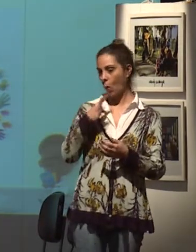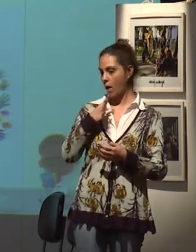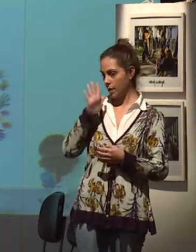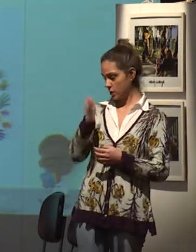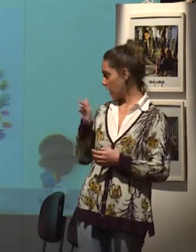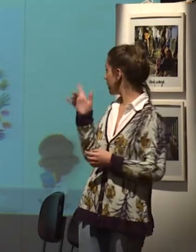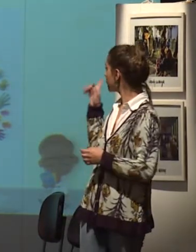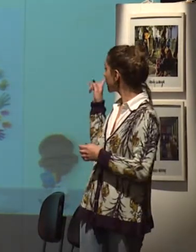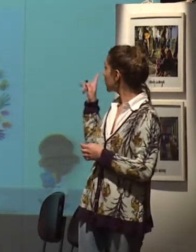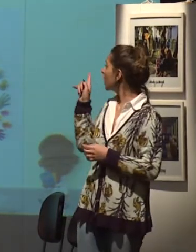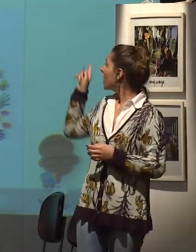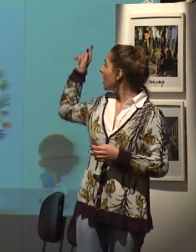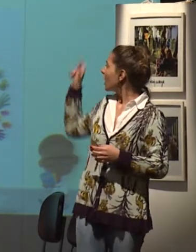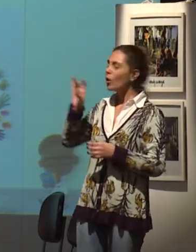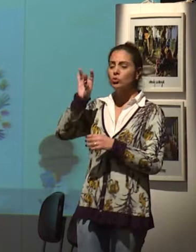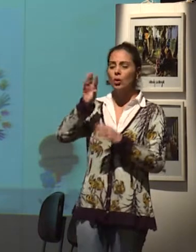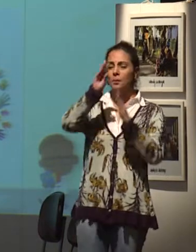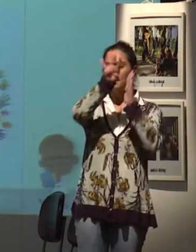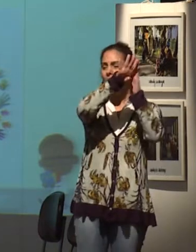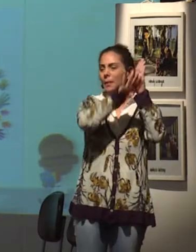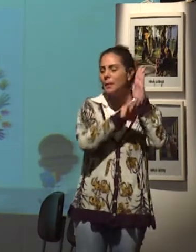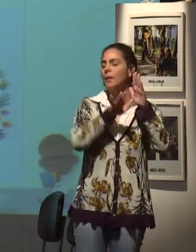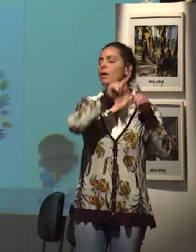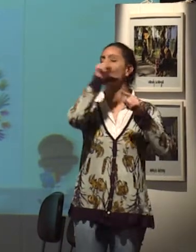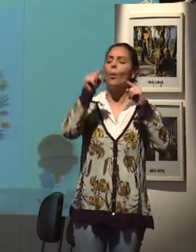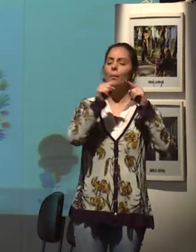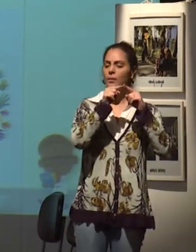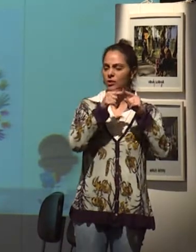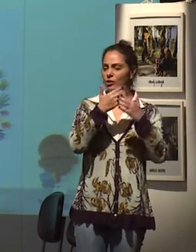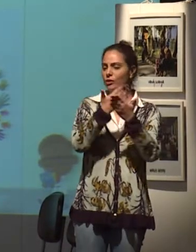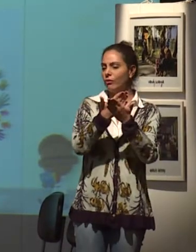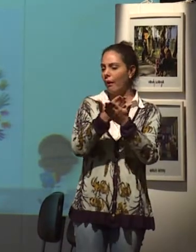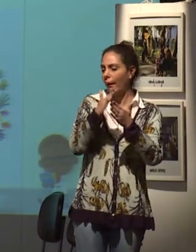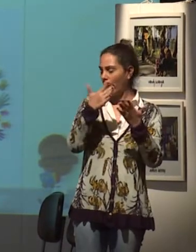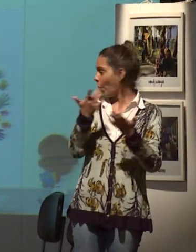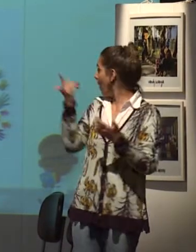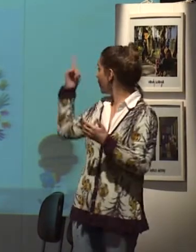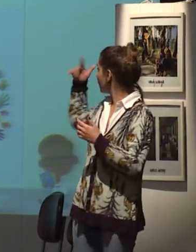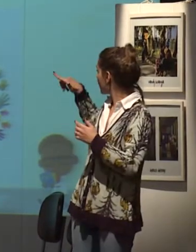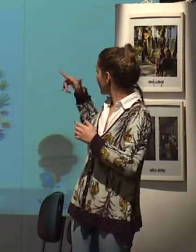Então, algumas pessoas já conhecem. E aqui estão numerados alguns objetivos da aula.